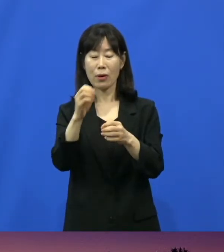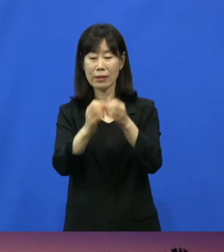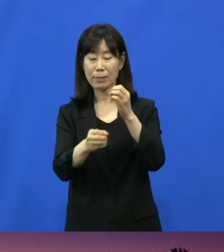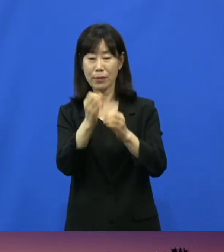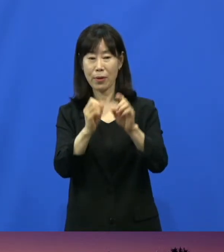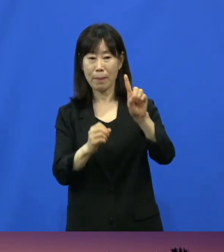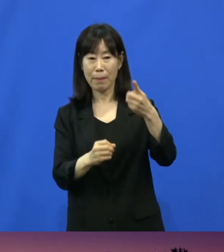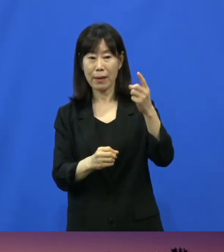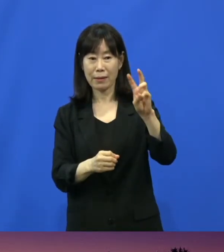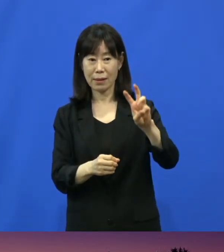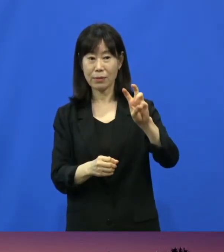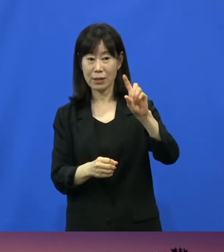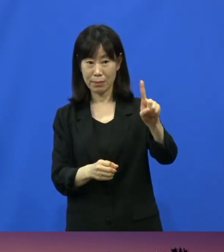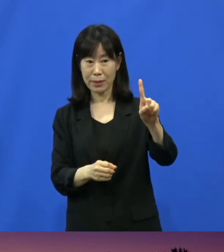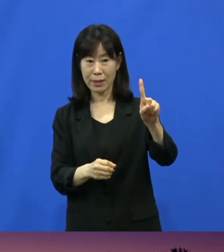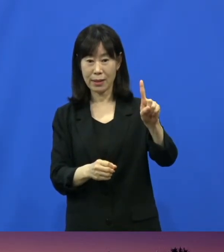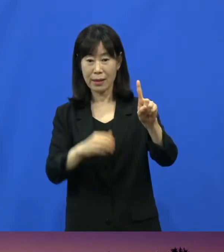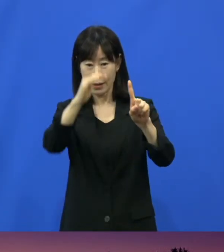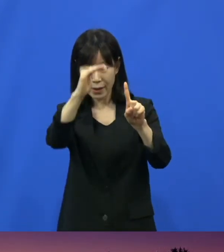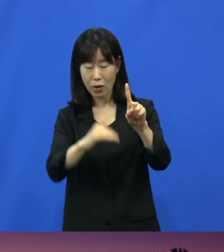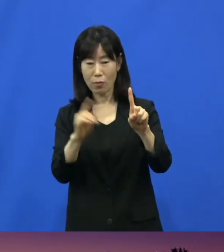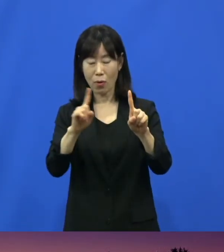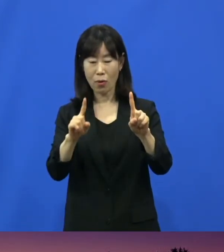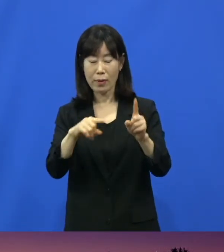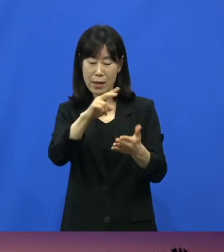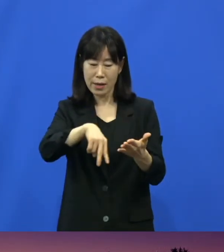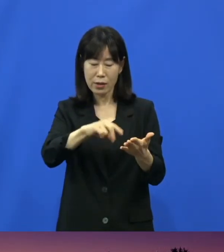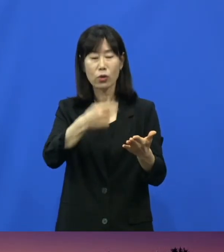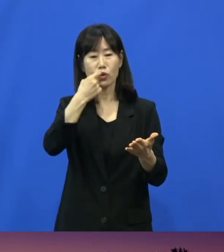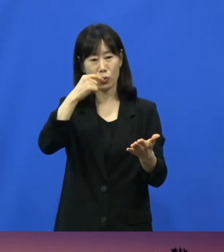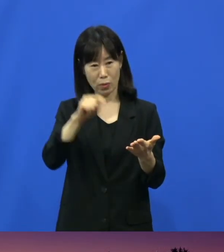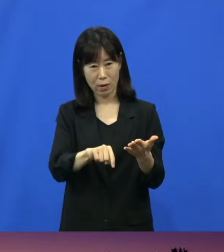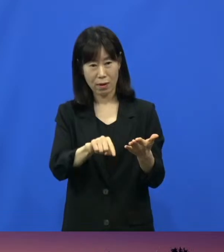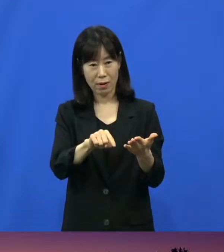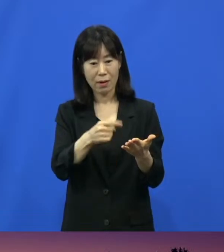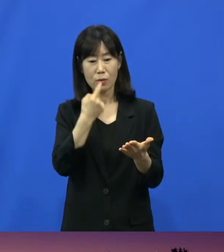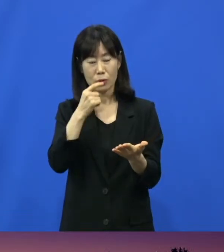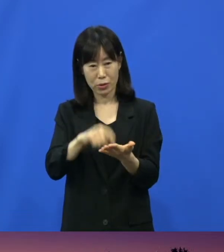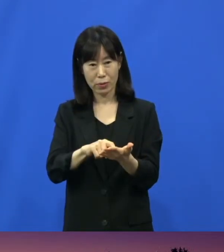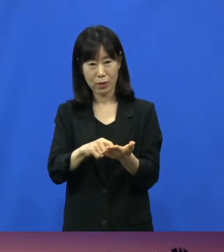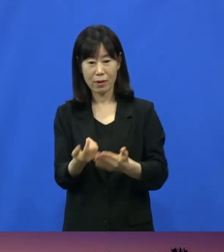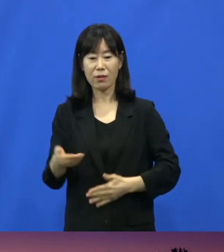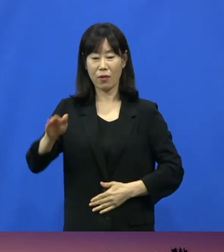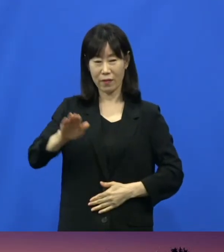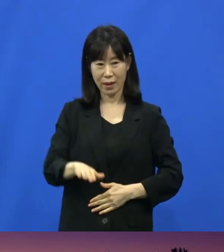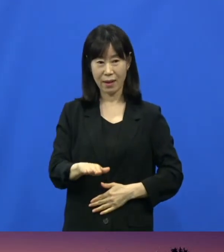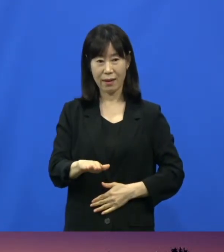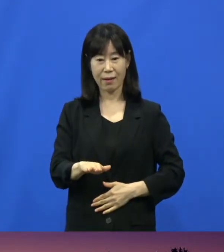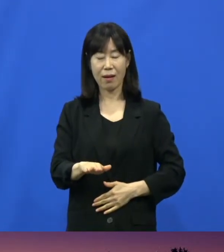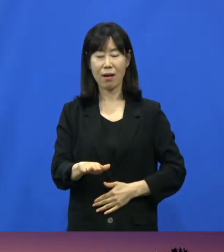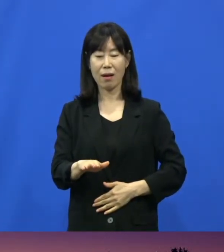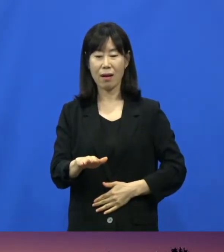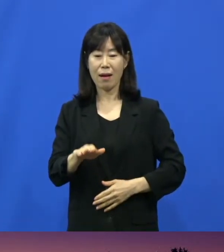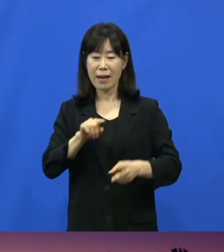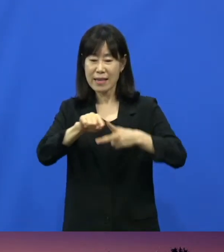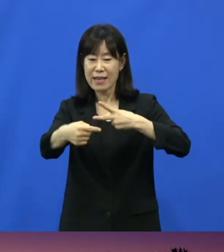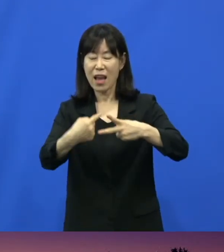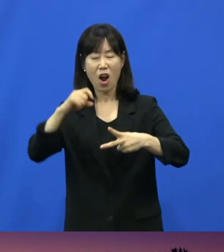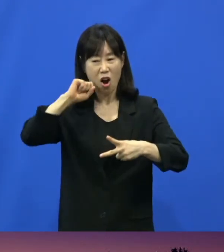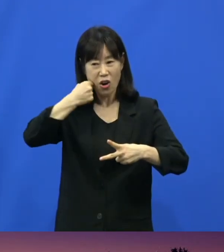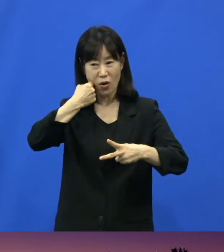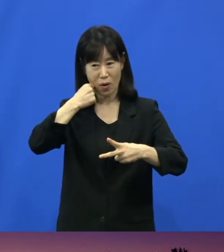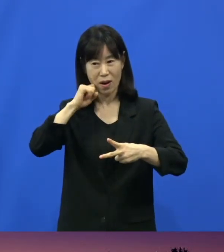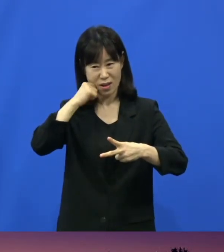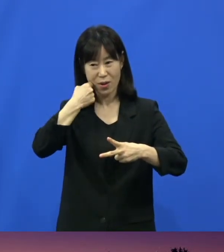했어요. 가장 읽기 쉬운 시예요. 3절밖에 안 돼요. 시편에 3절밖에 안 되니까 너무